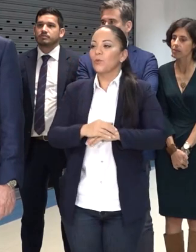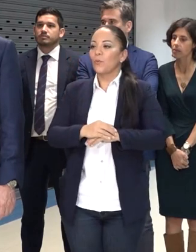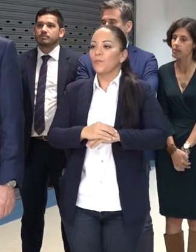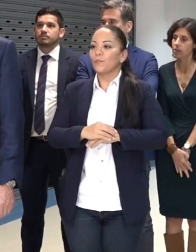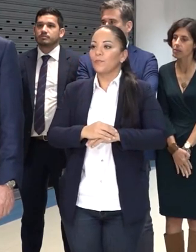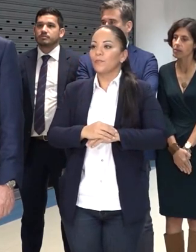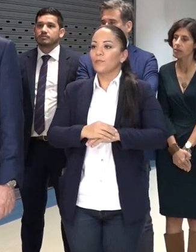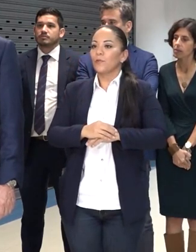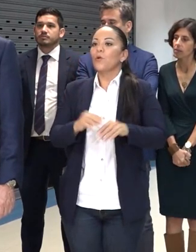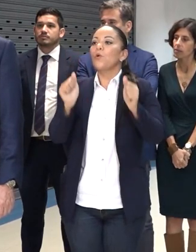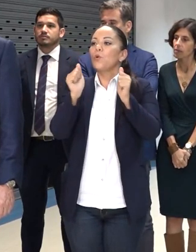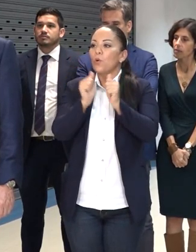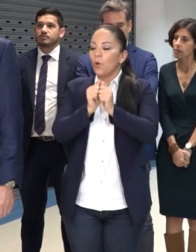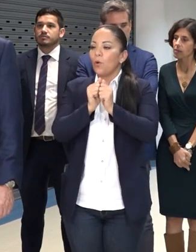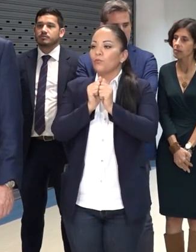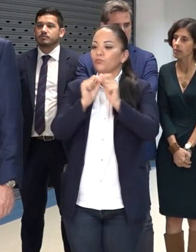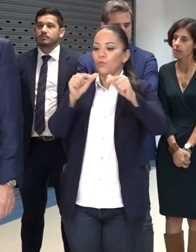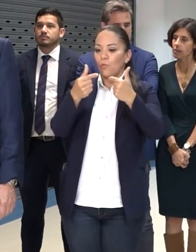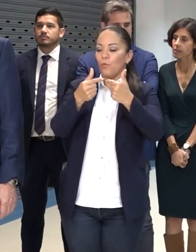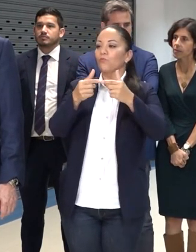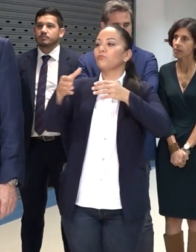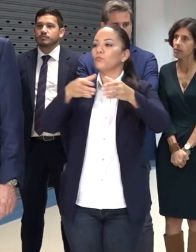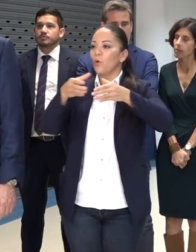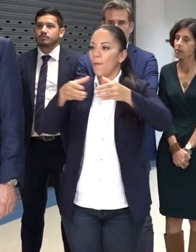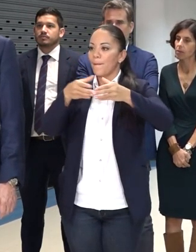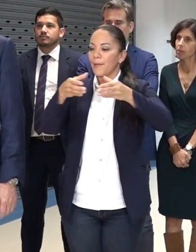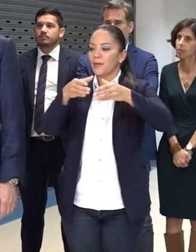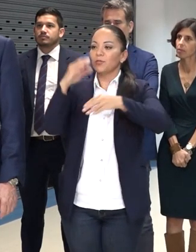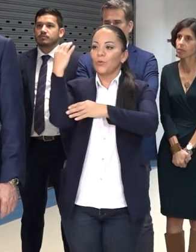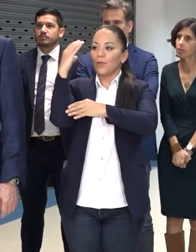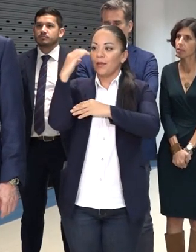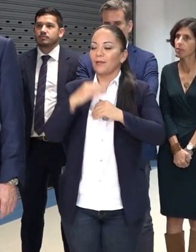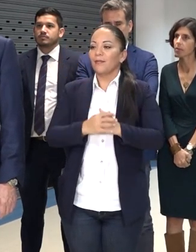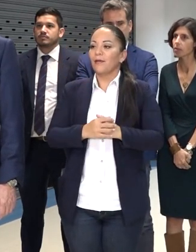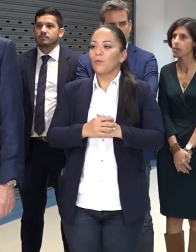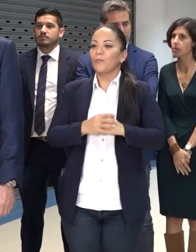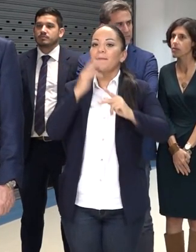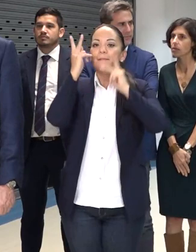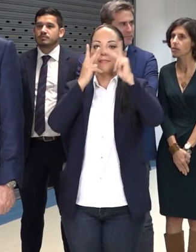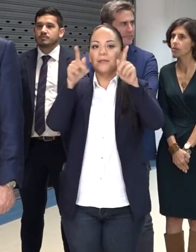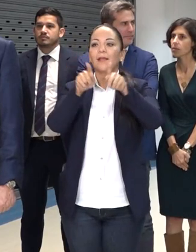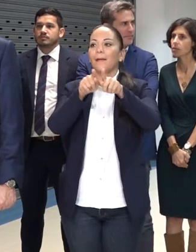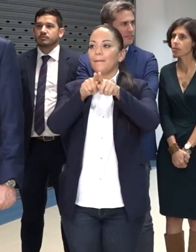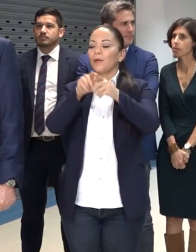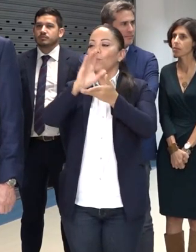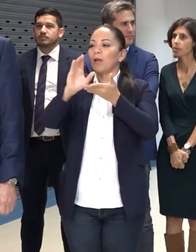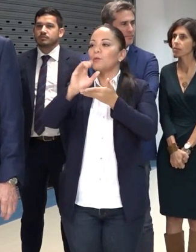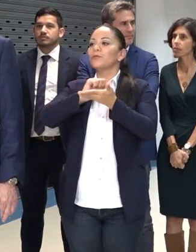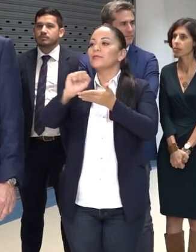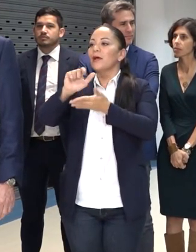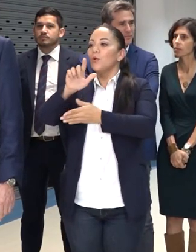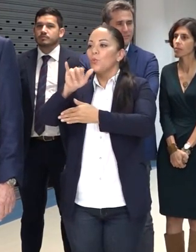Cámara, con la Cámara de Comercio de Cartago. Visité a San Luis Gonzaga.